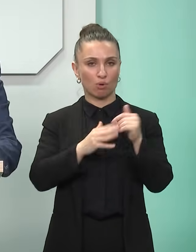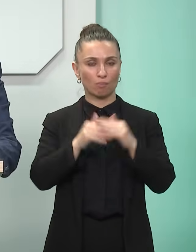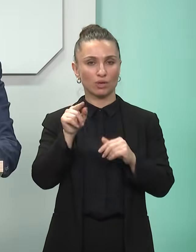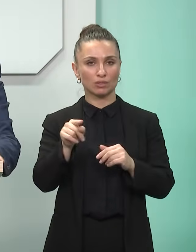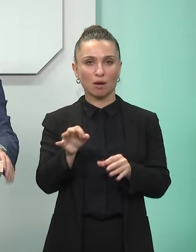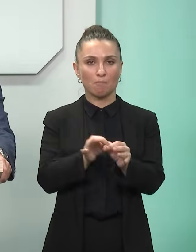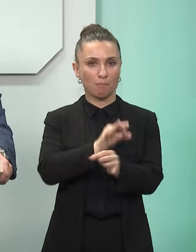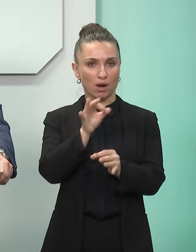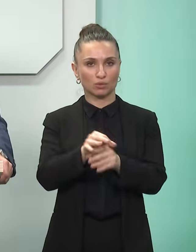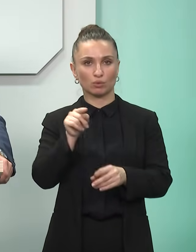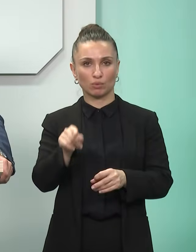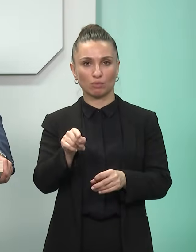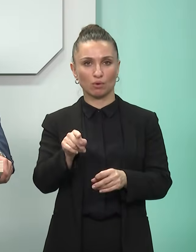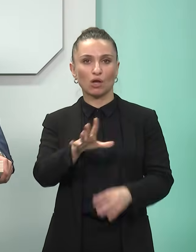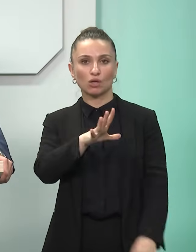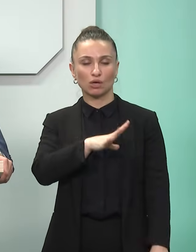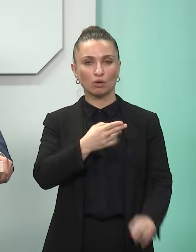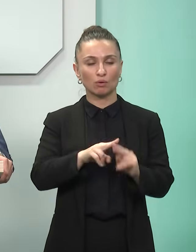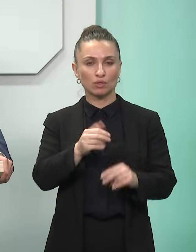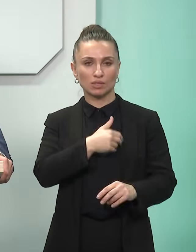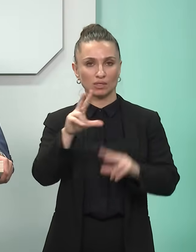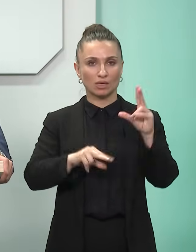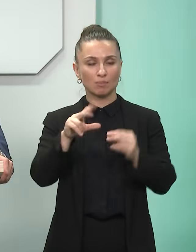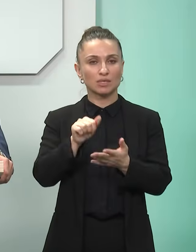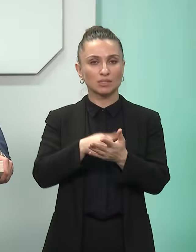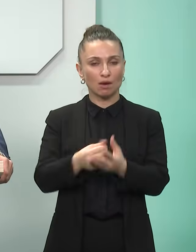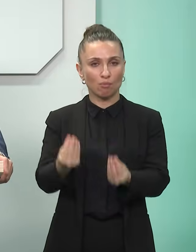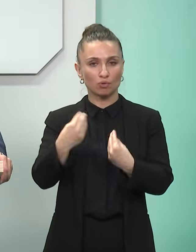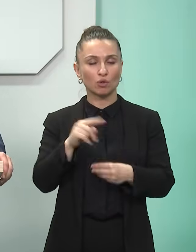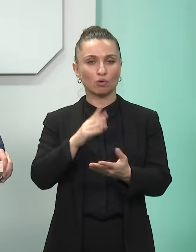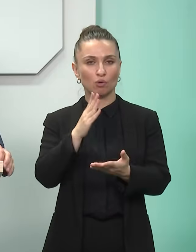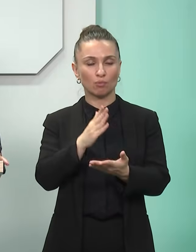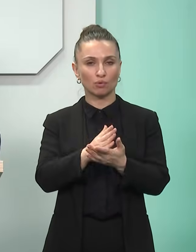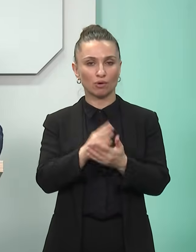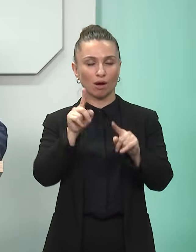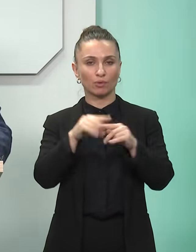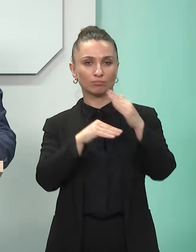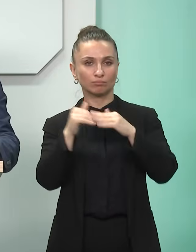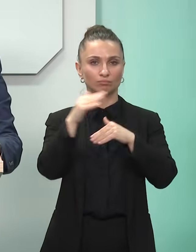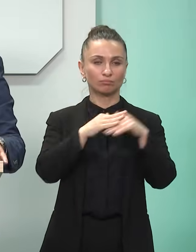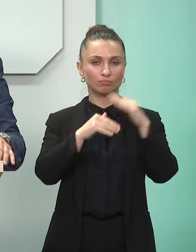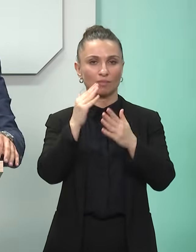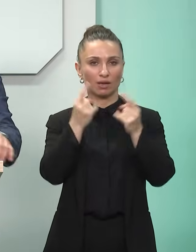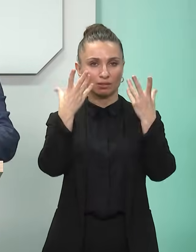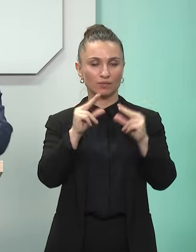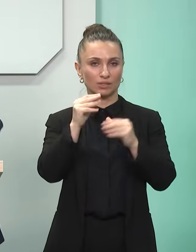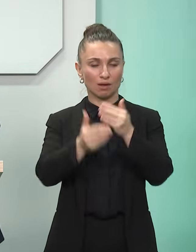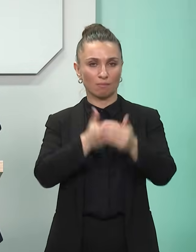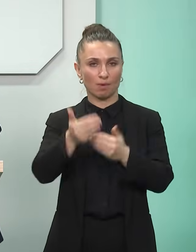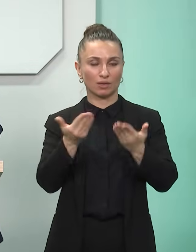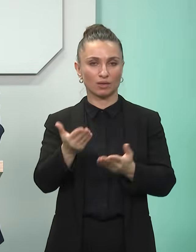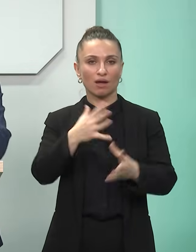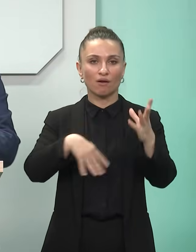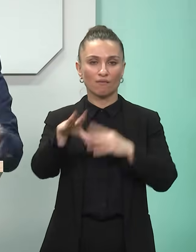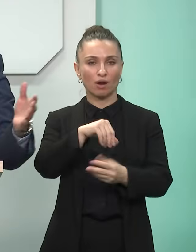პროფესიონალიზმი და პასუხისმგებლობა იყო ის საიმედო საფუძველი, რომელზეც დაშენებულია დღევანდელი დღის წარმატება.